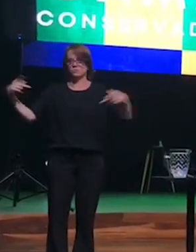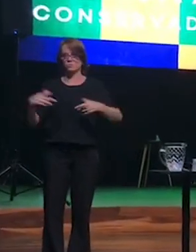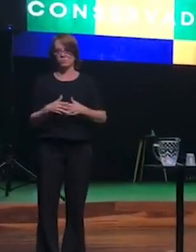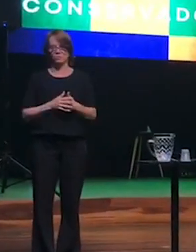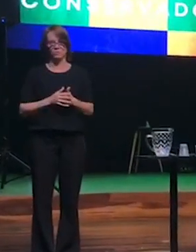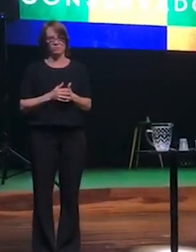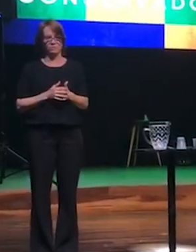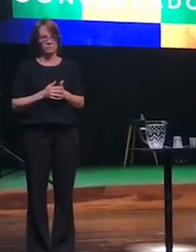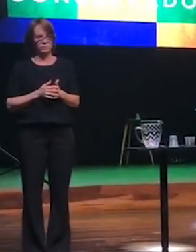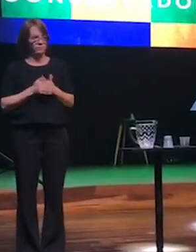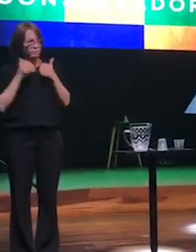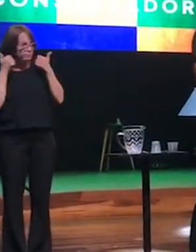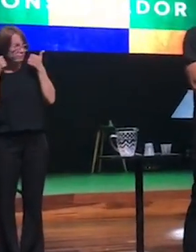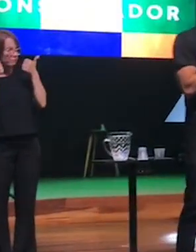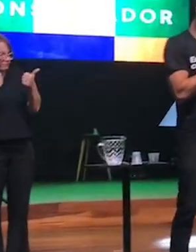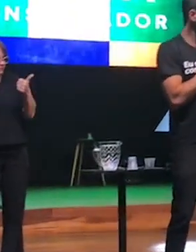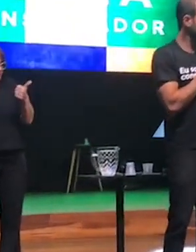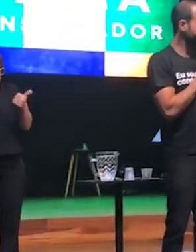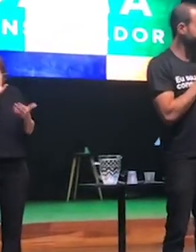Bota fé.